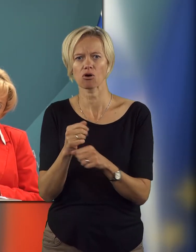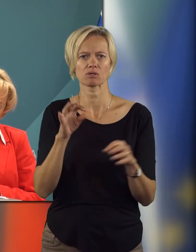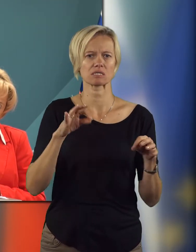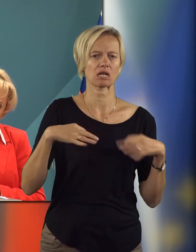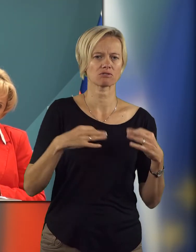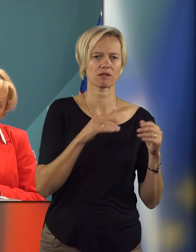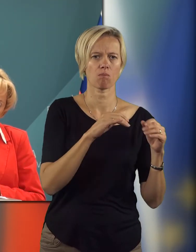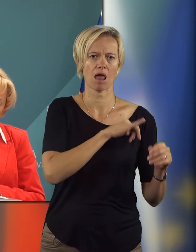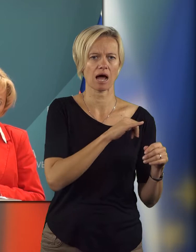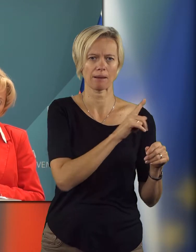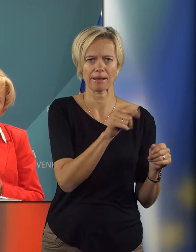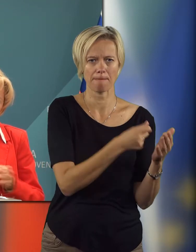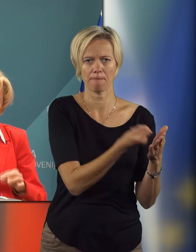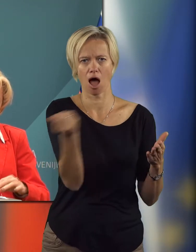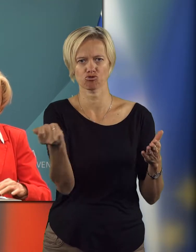ne plača?